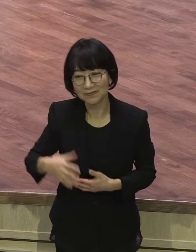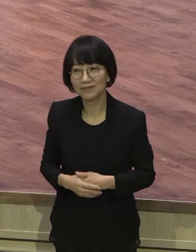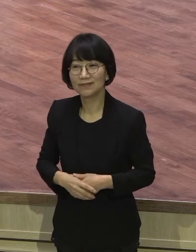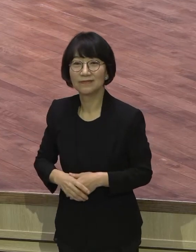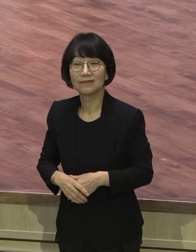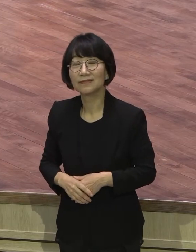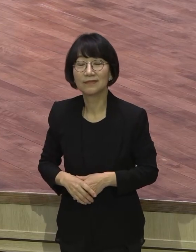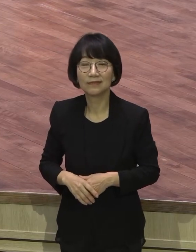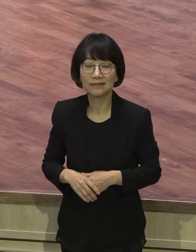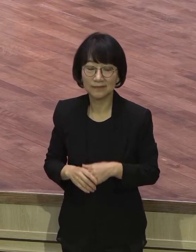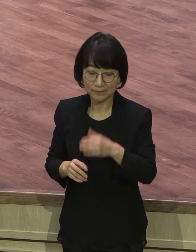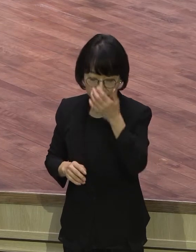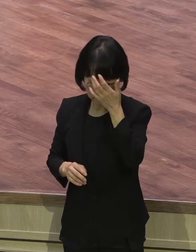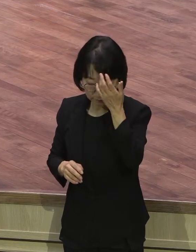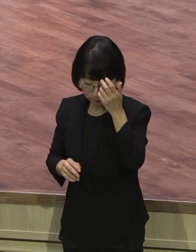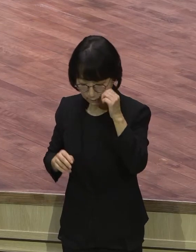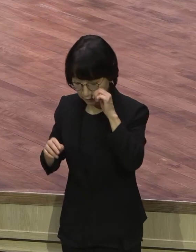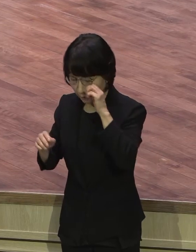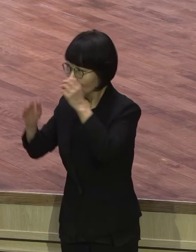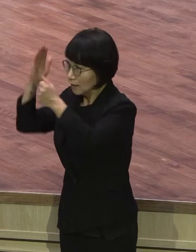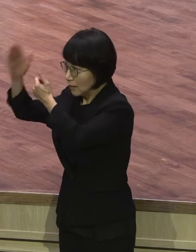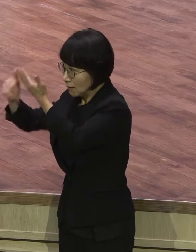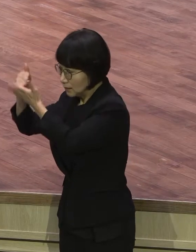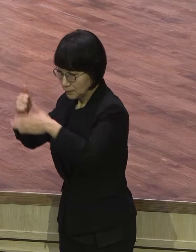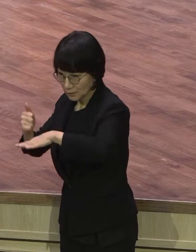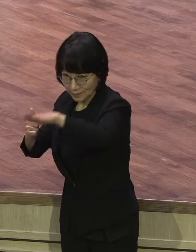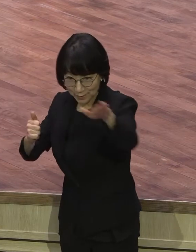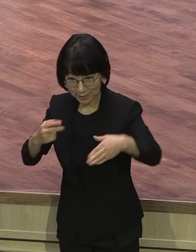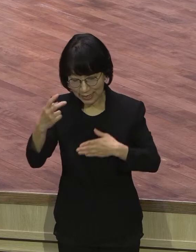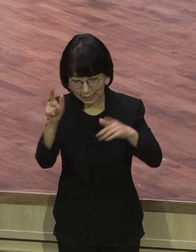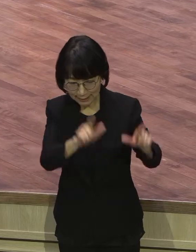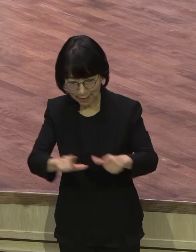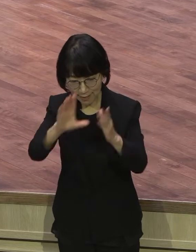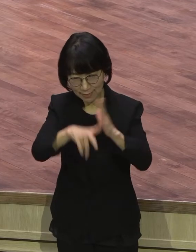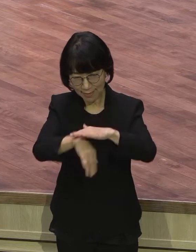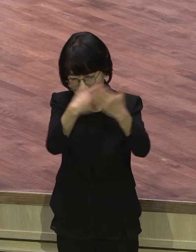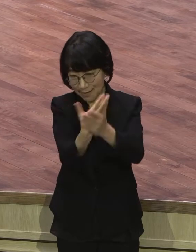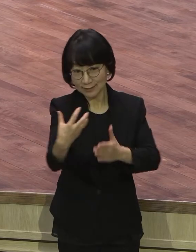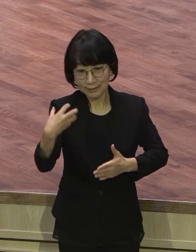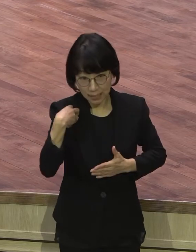하나님이 여러분의 삶을 책임져 주심을 믿으시기 바랍니다. 책임져 주신다.